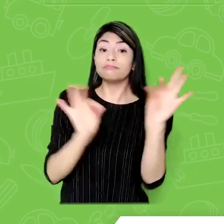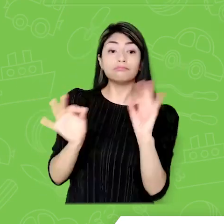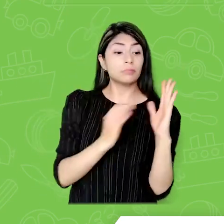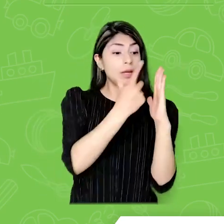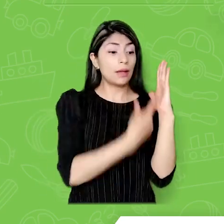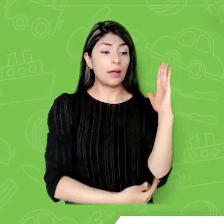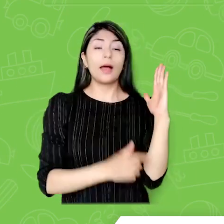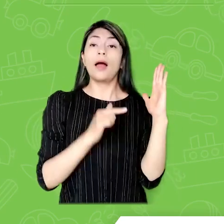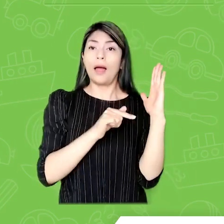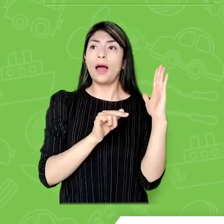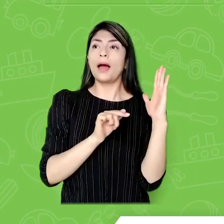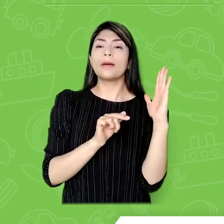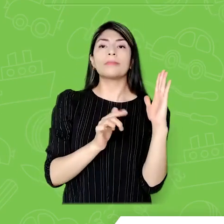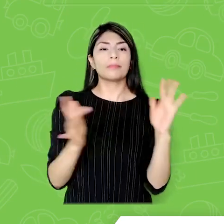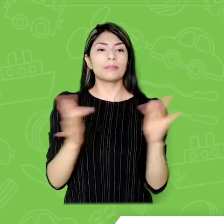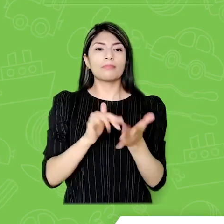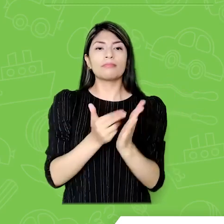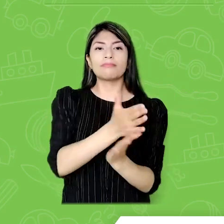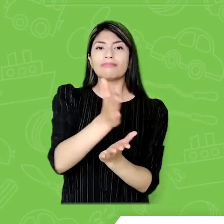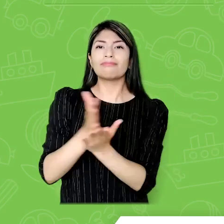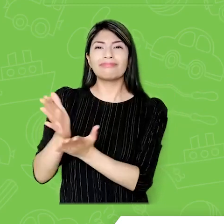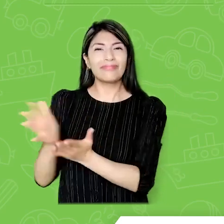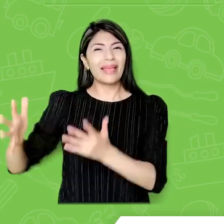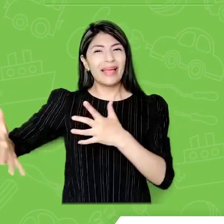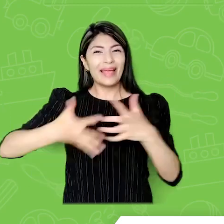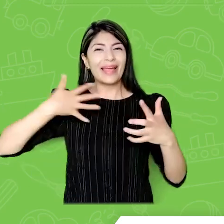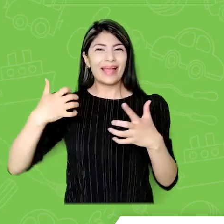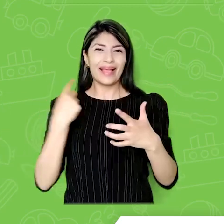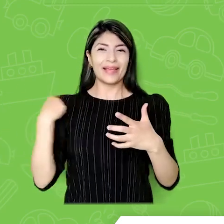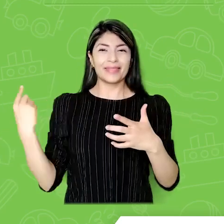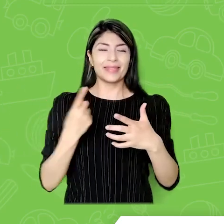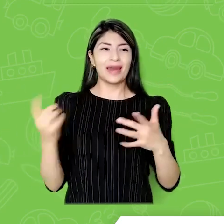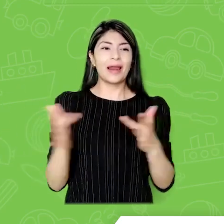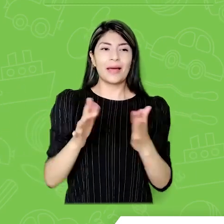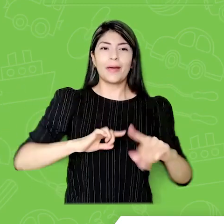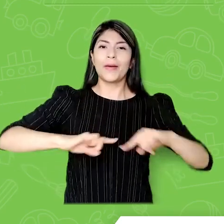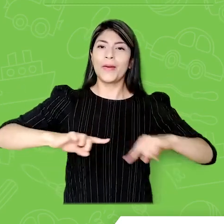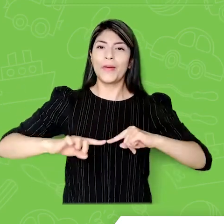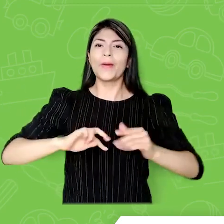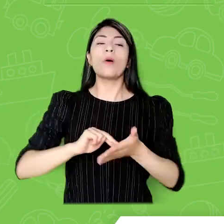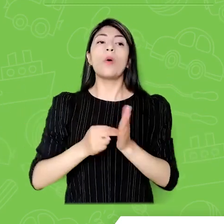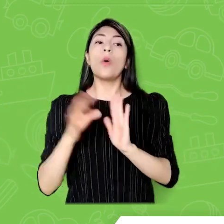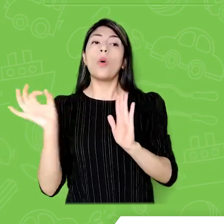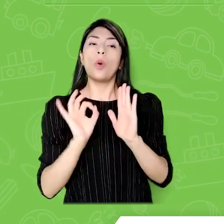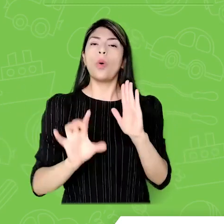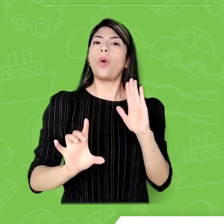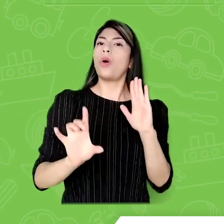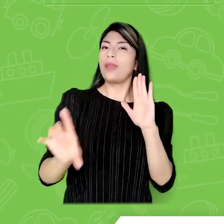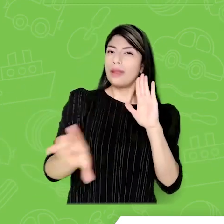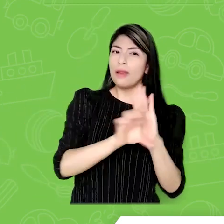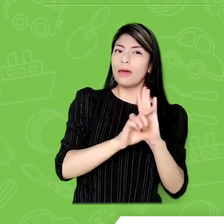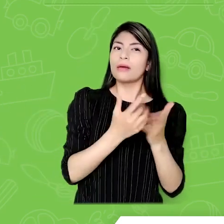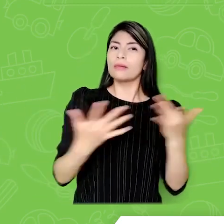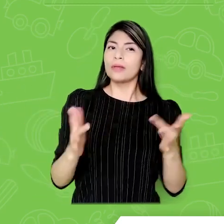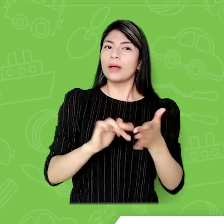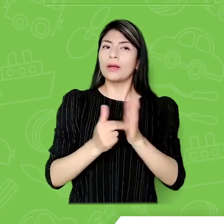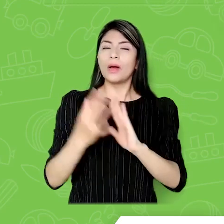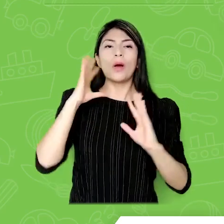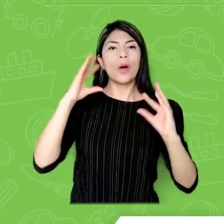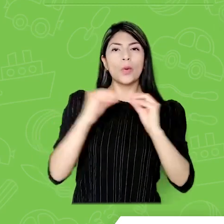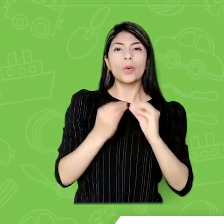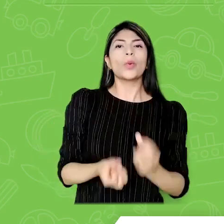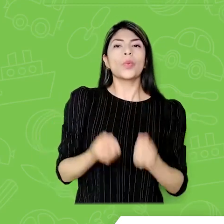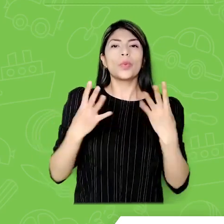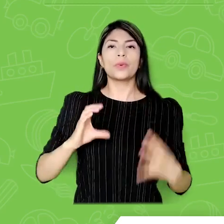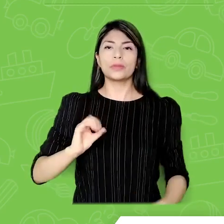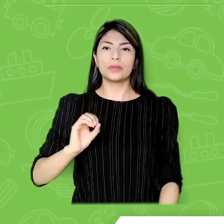Carrera, y sistemas específicos y especiales de origen legal en lo que les aplique. Con el Acuerdo número 0166